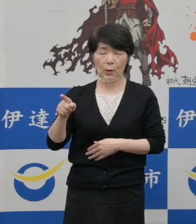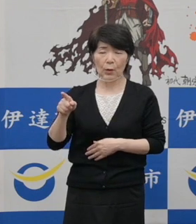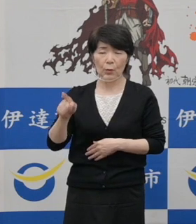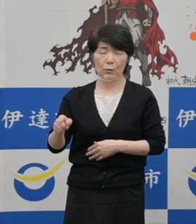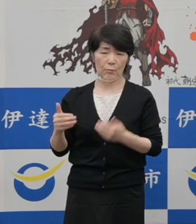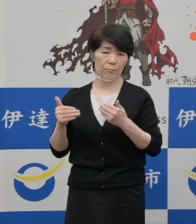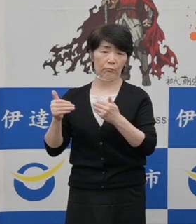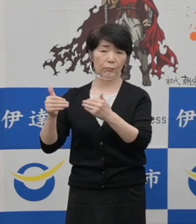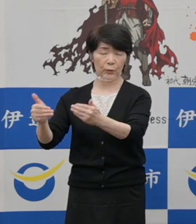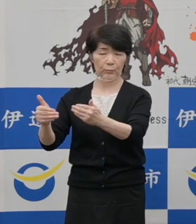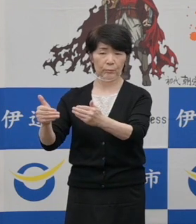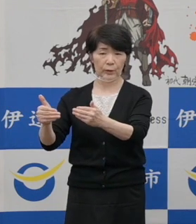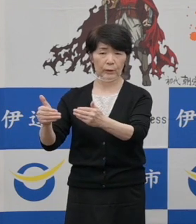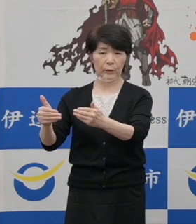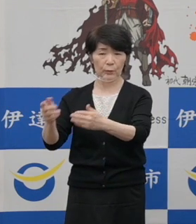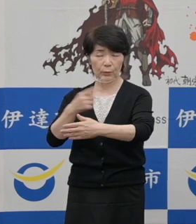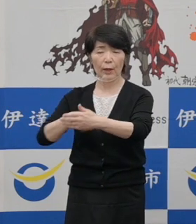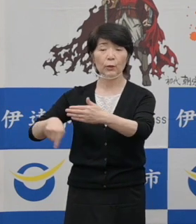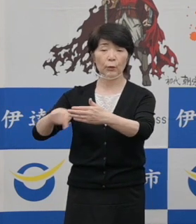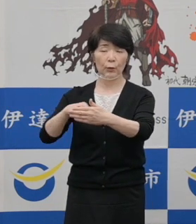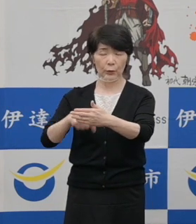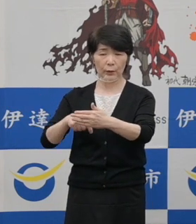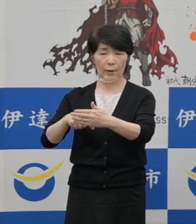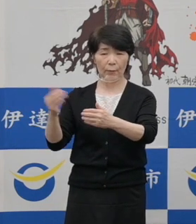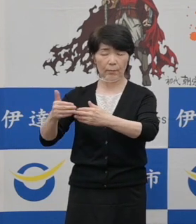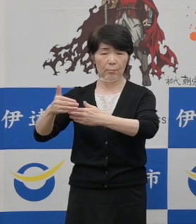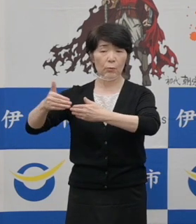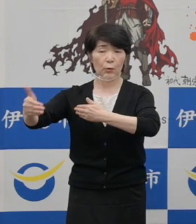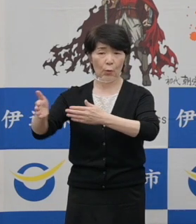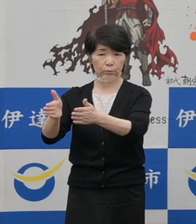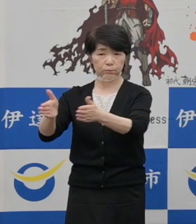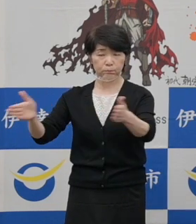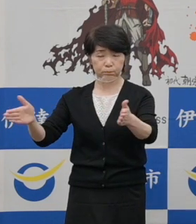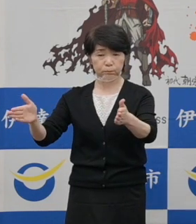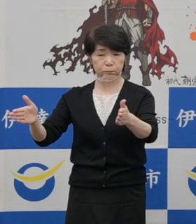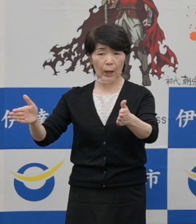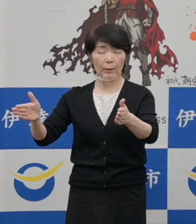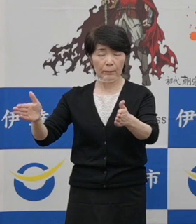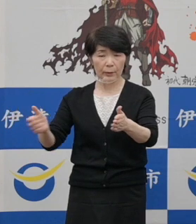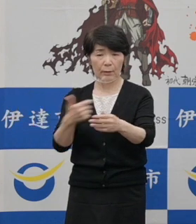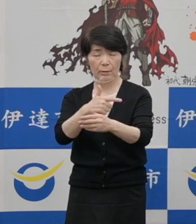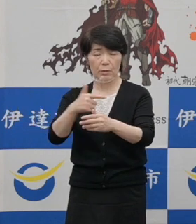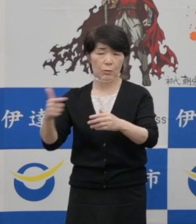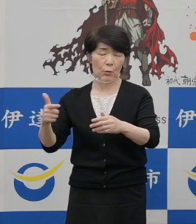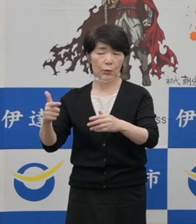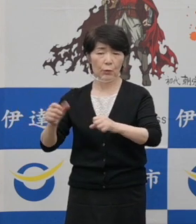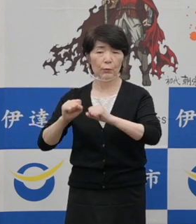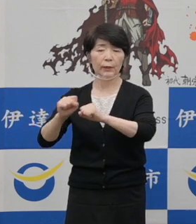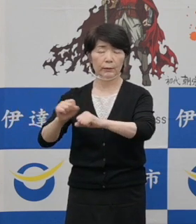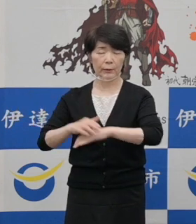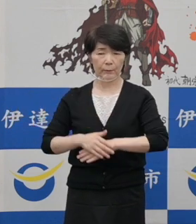た準備としまして、造成または実施設計を行うということです。